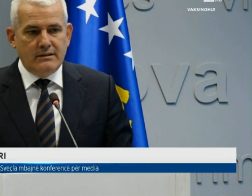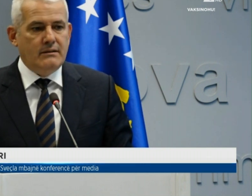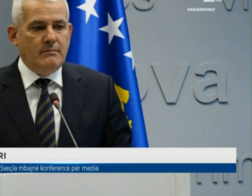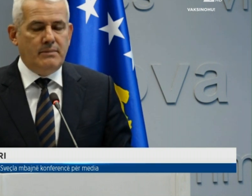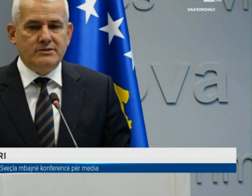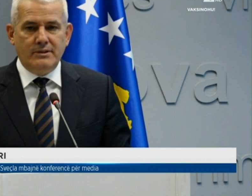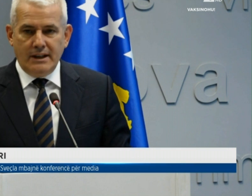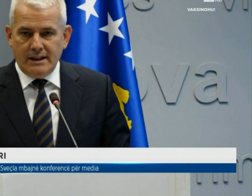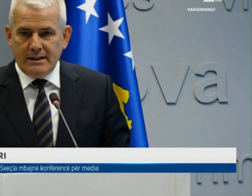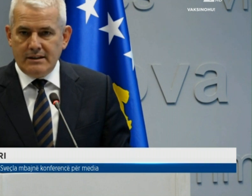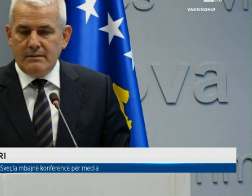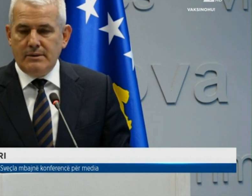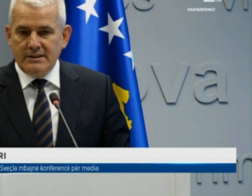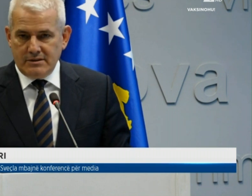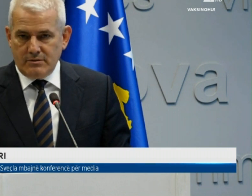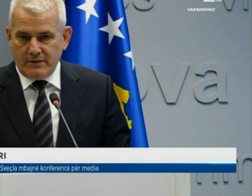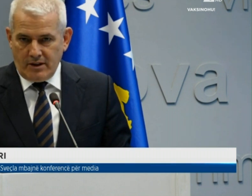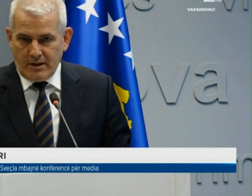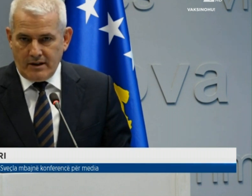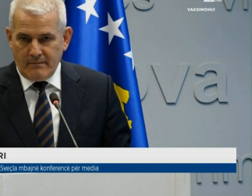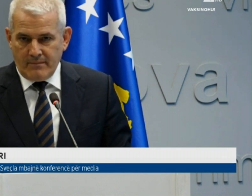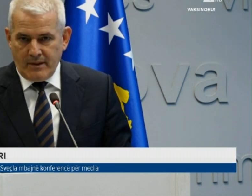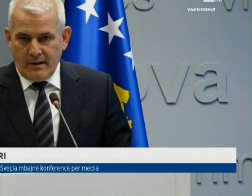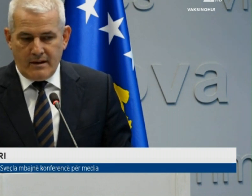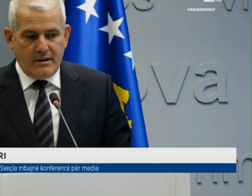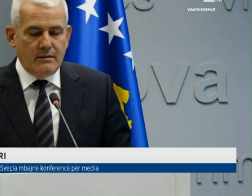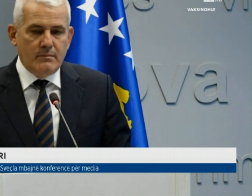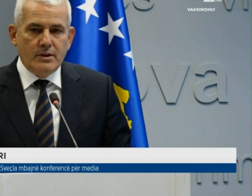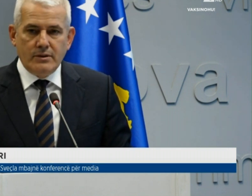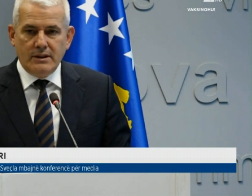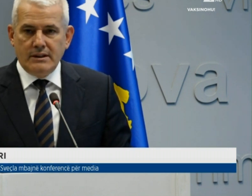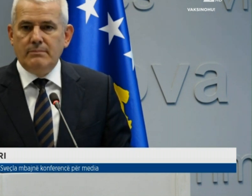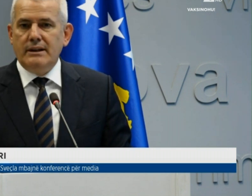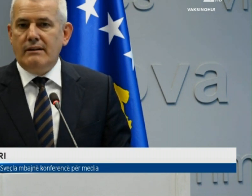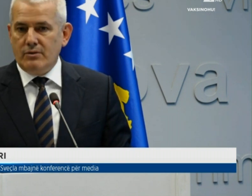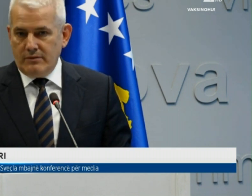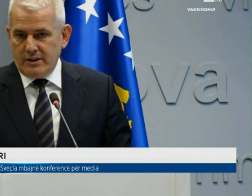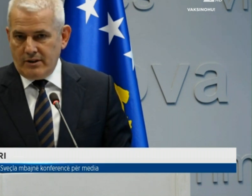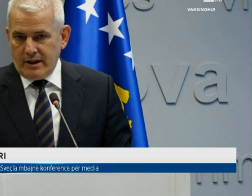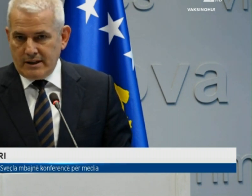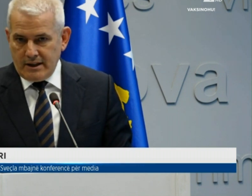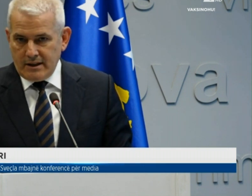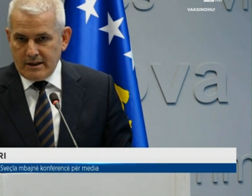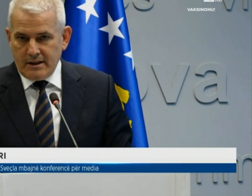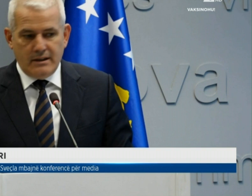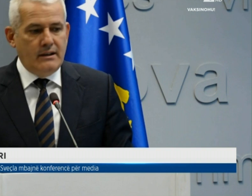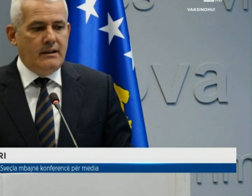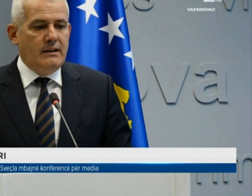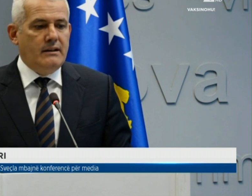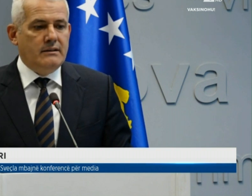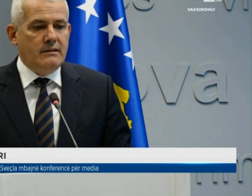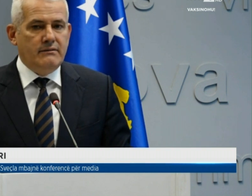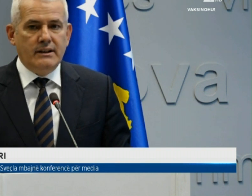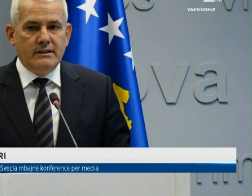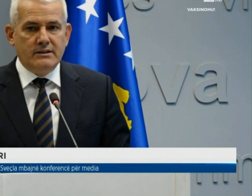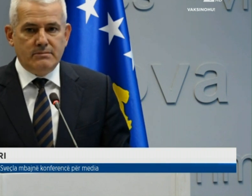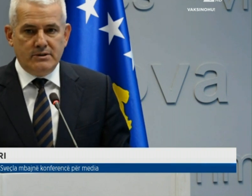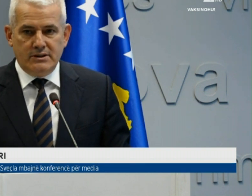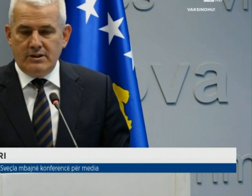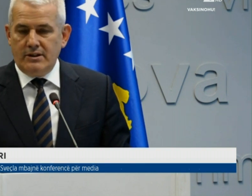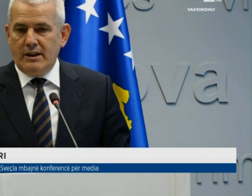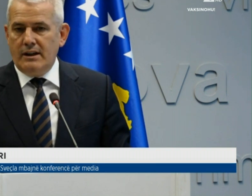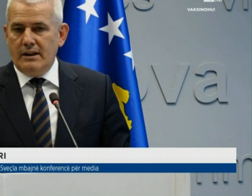të personelit të policisë kufitare dhe në mbrojtje të pikave kufitare atje të vihen